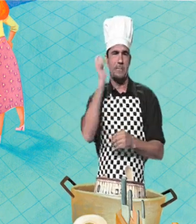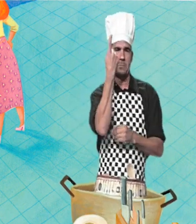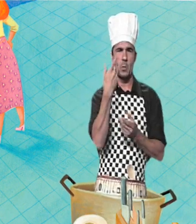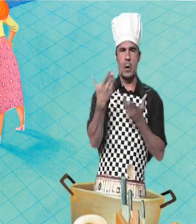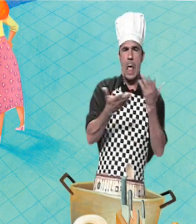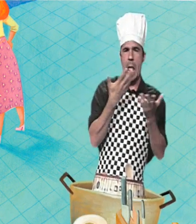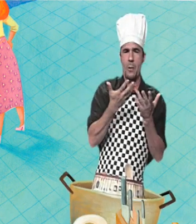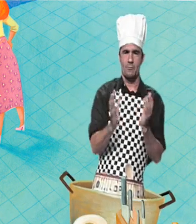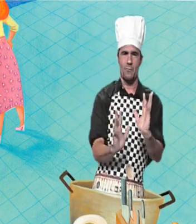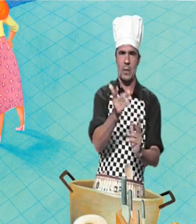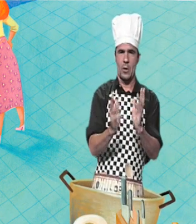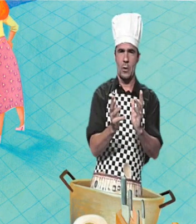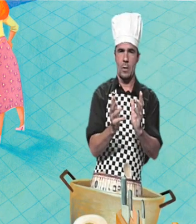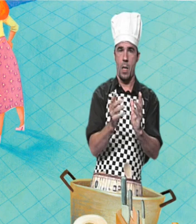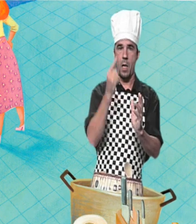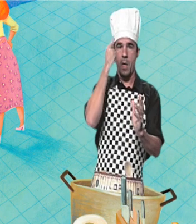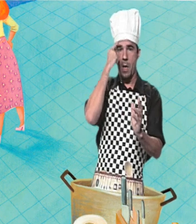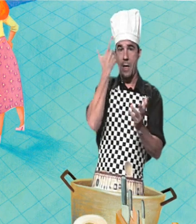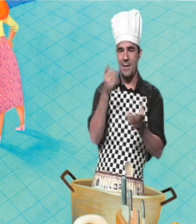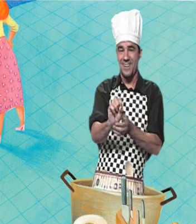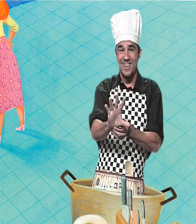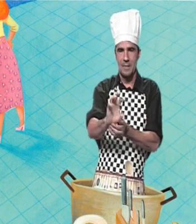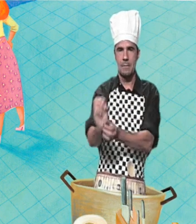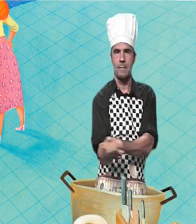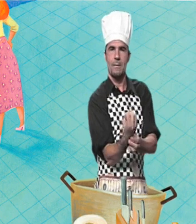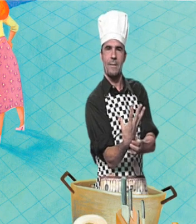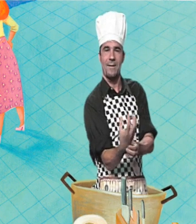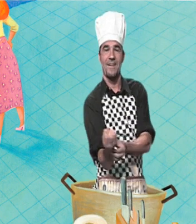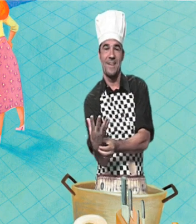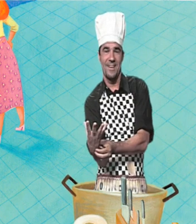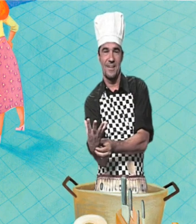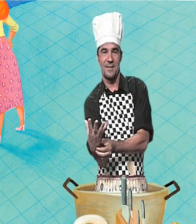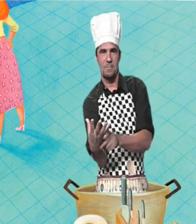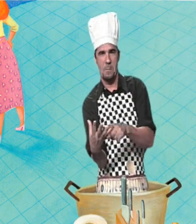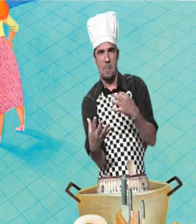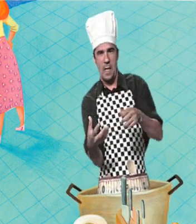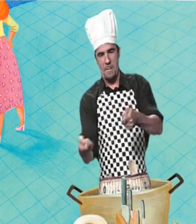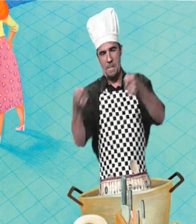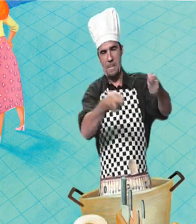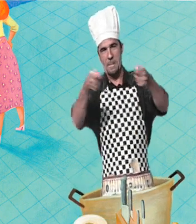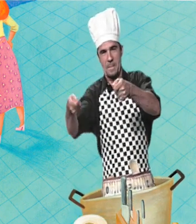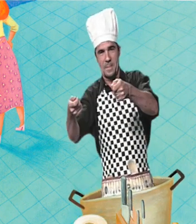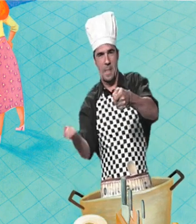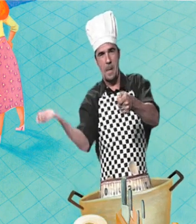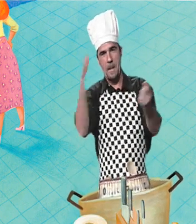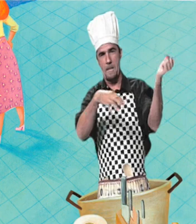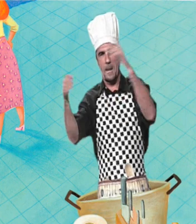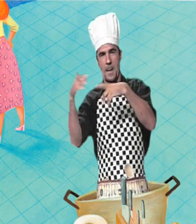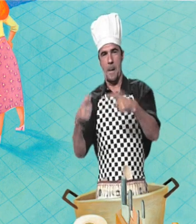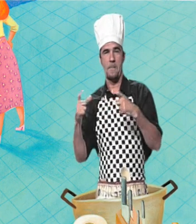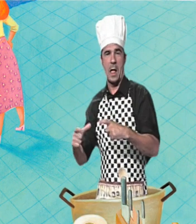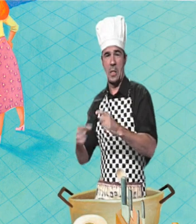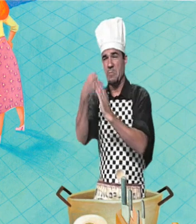Per aconseguir la flama dels seus fogons, feia servir dues llanternes. Per poder tallar